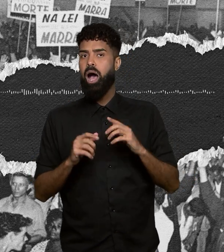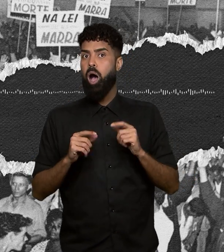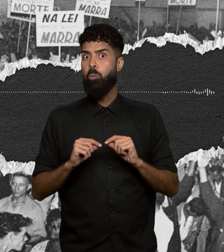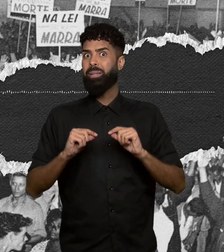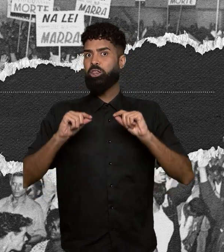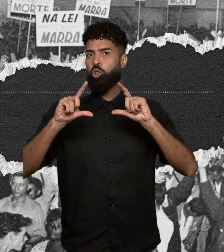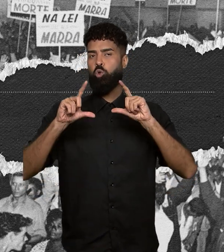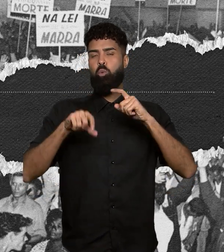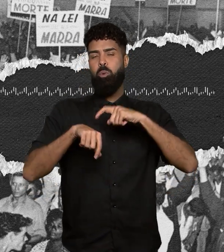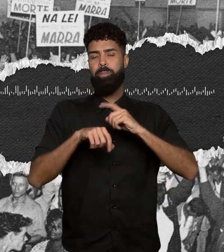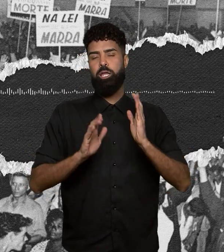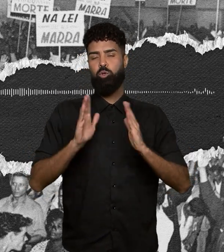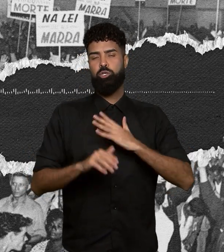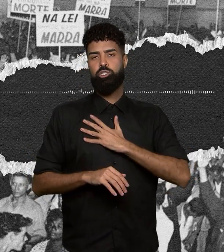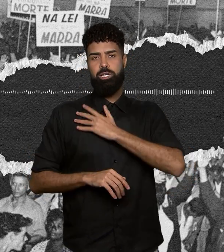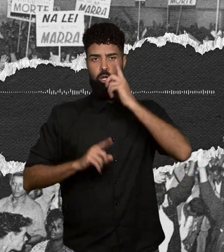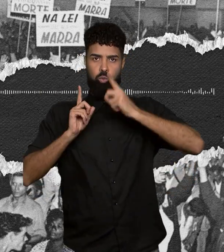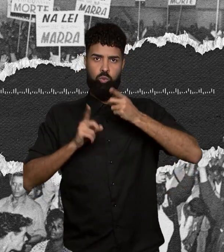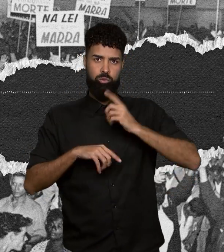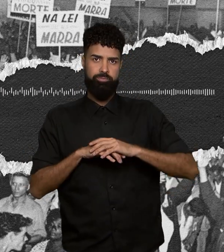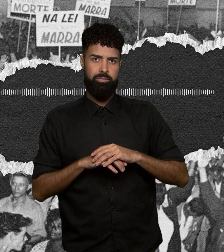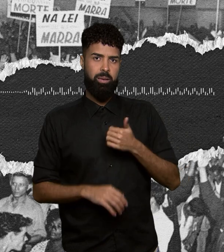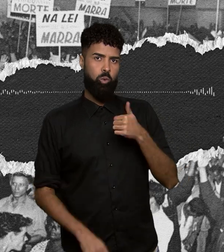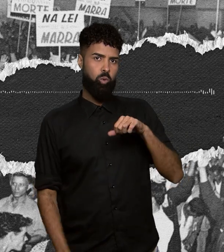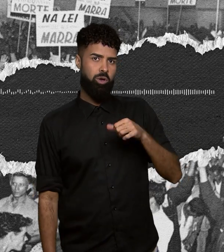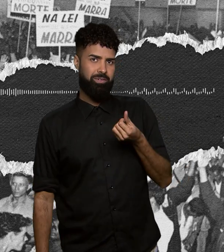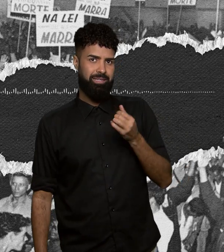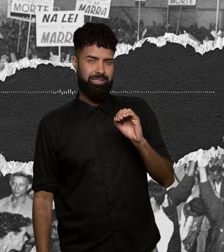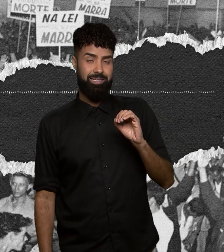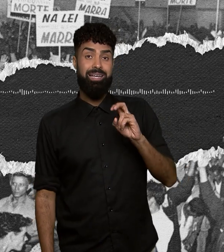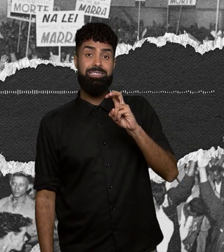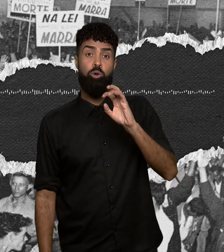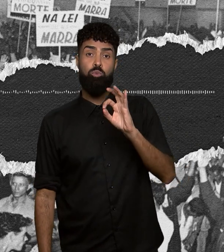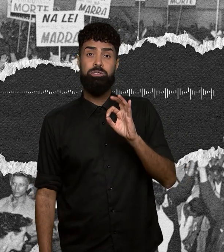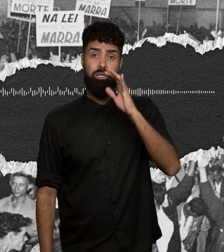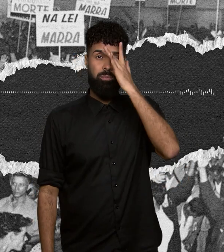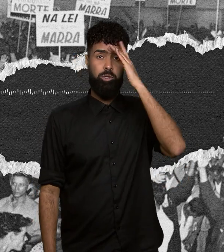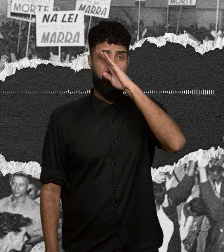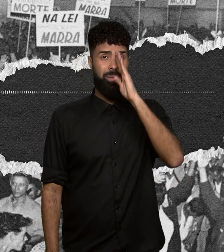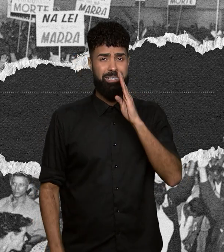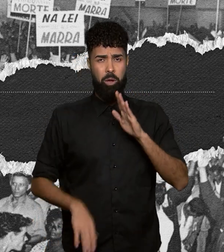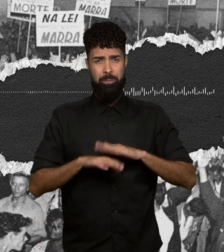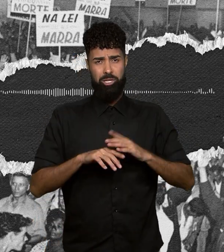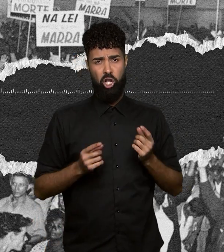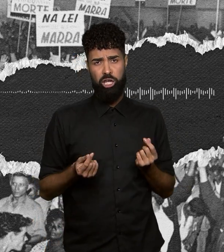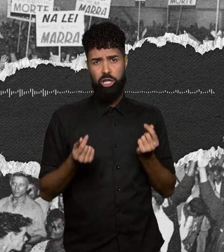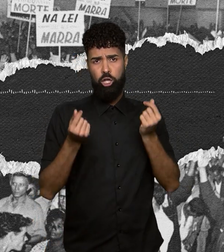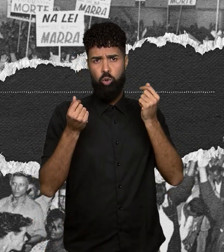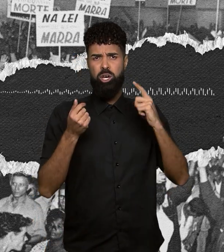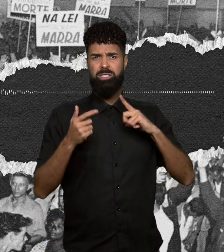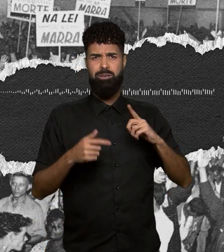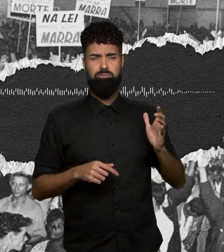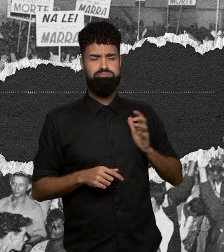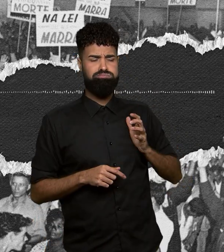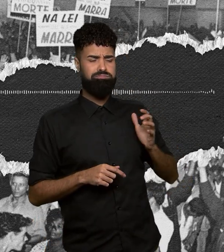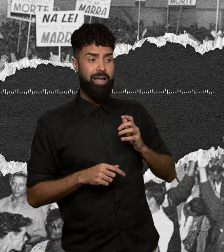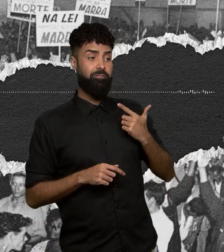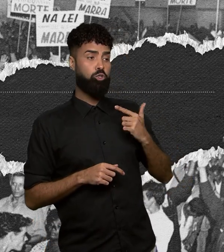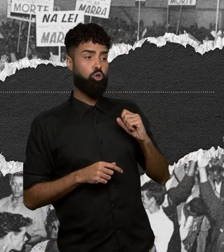a ditadura militar em 1960 5% dos brasileiros mais ricos concentravam